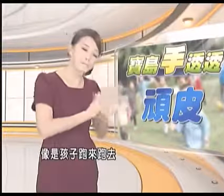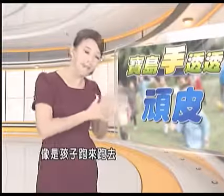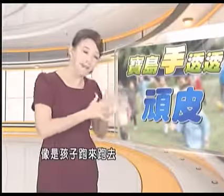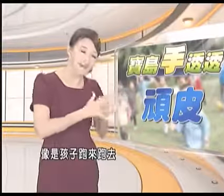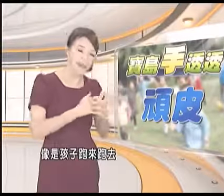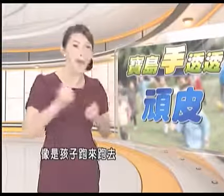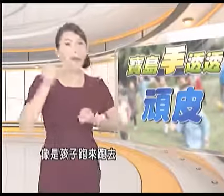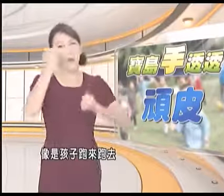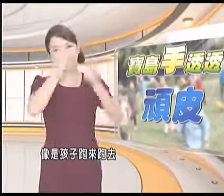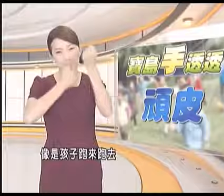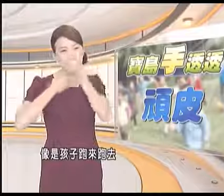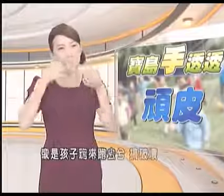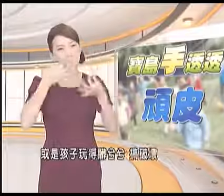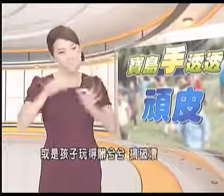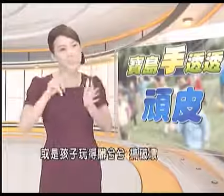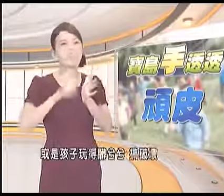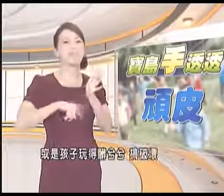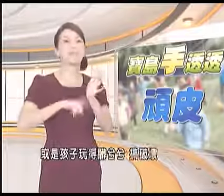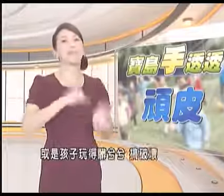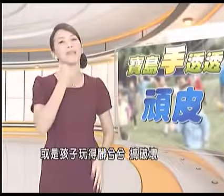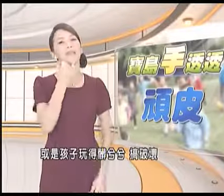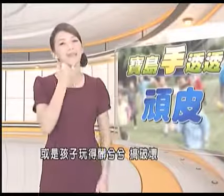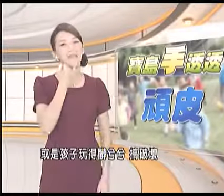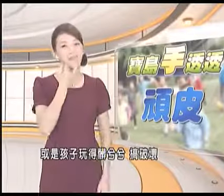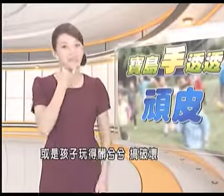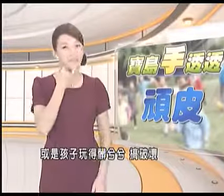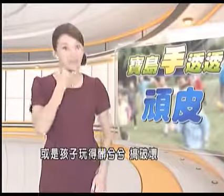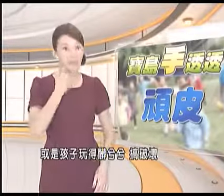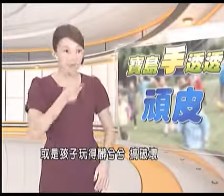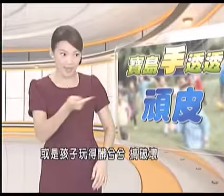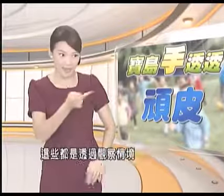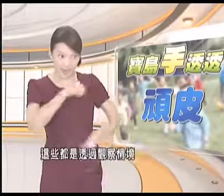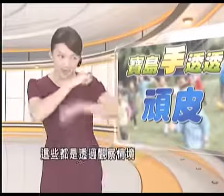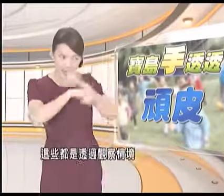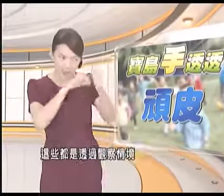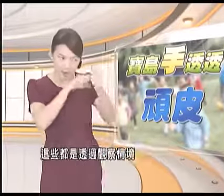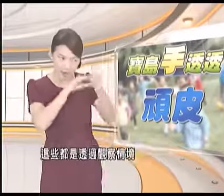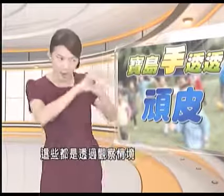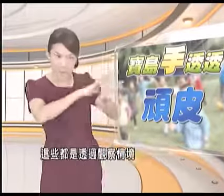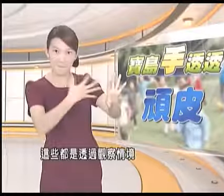子跑来跑去，或是孩子玩得脏兮兮搞破坏，这些都是透过观察